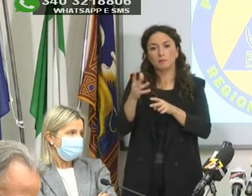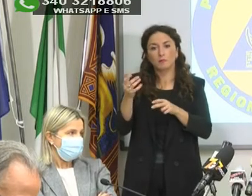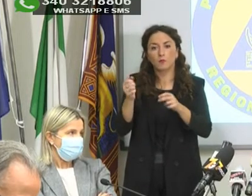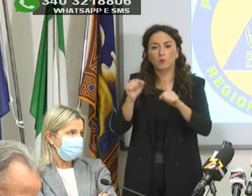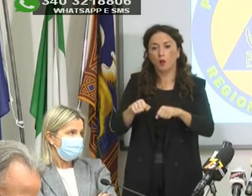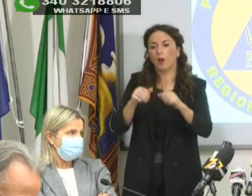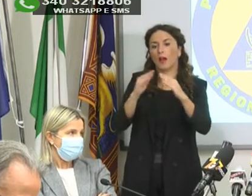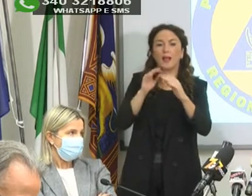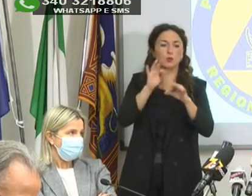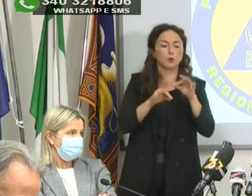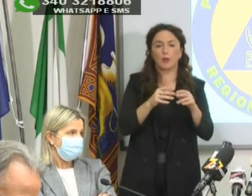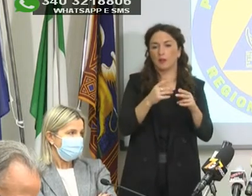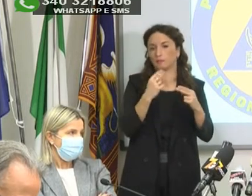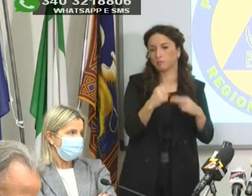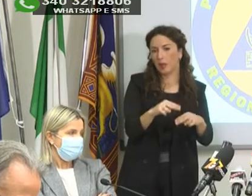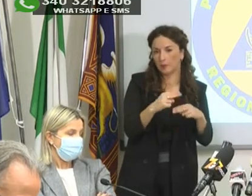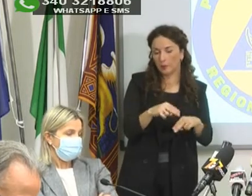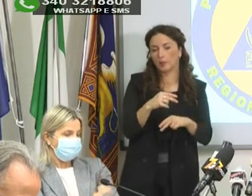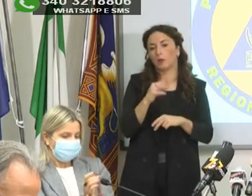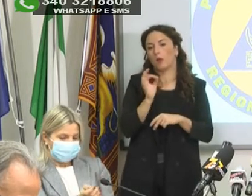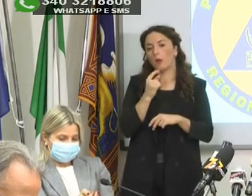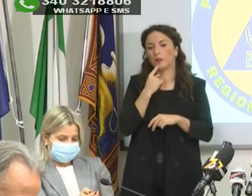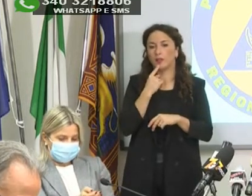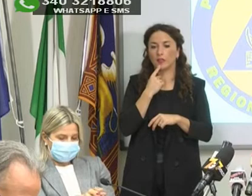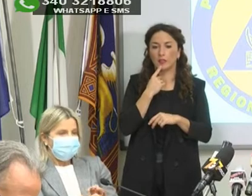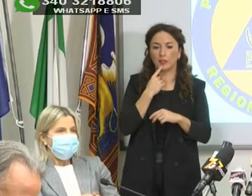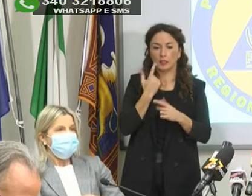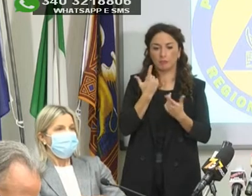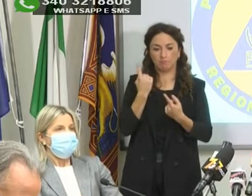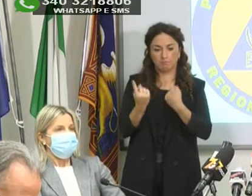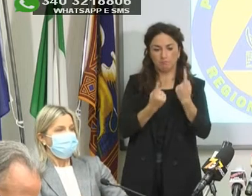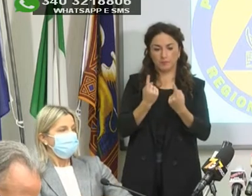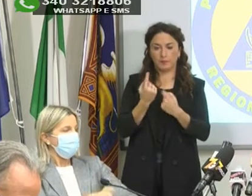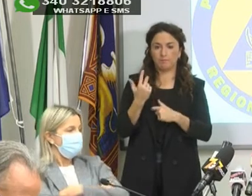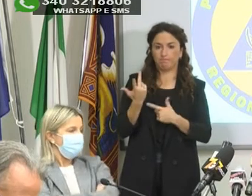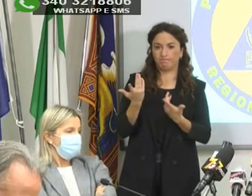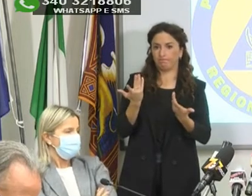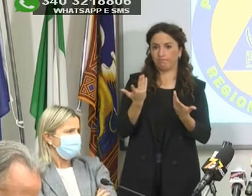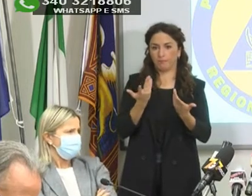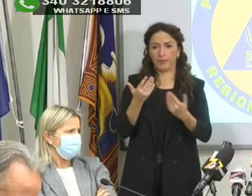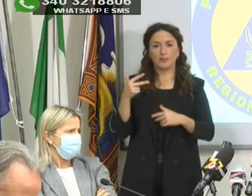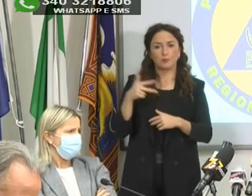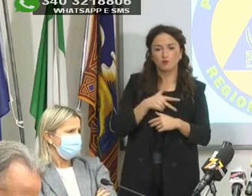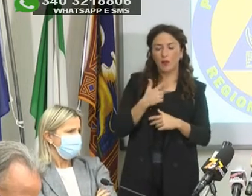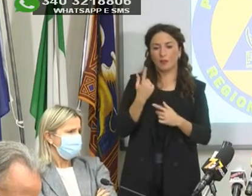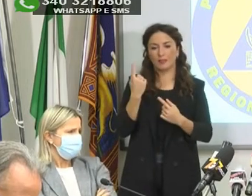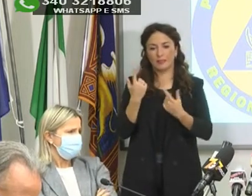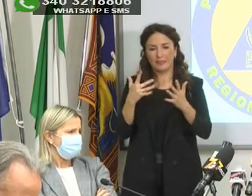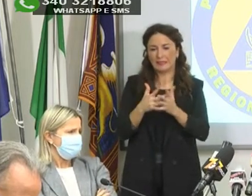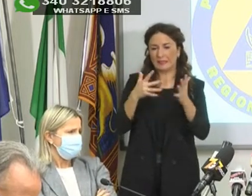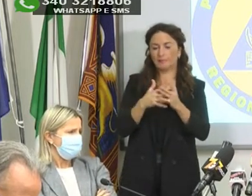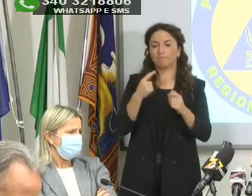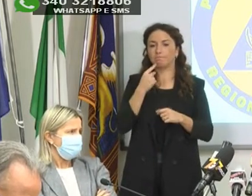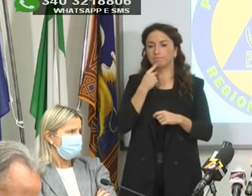a fare la cura domiciliare, chi ha una condizioni sociali diciamo più disagiate, che non riesce